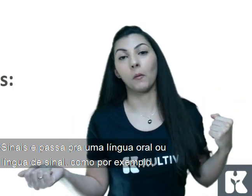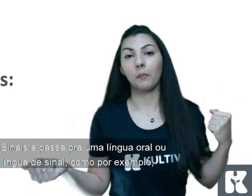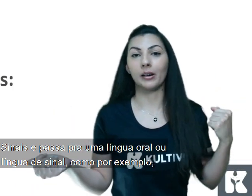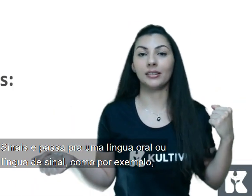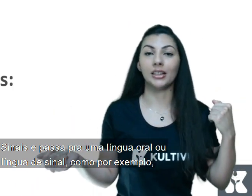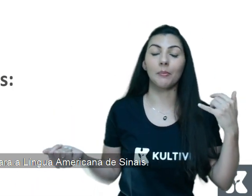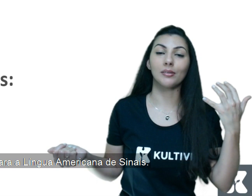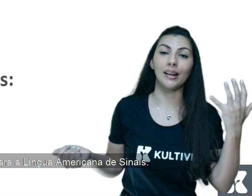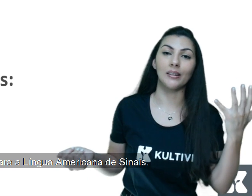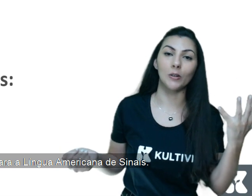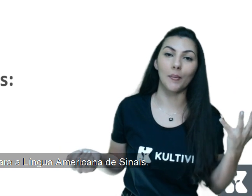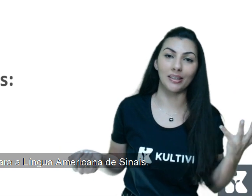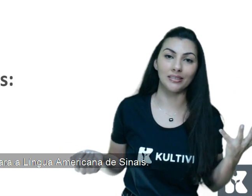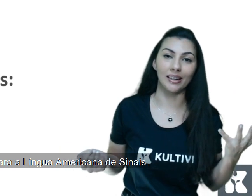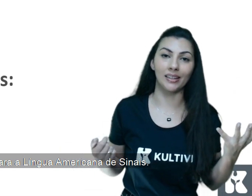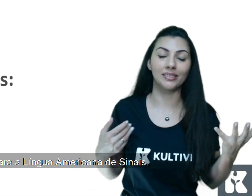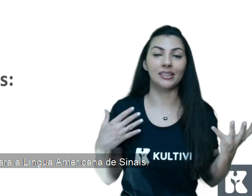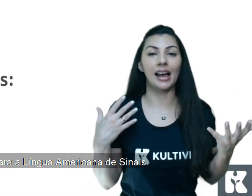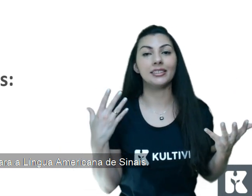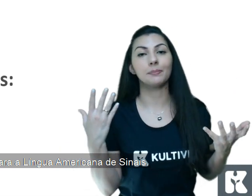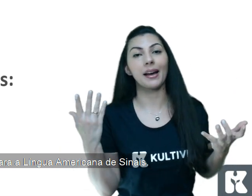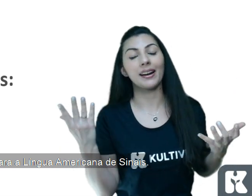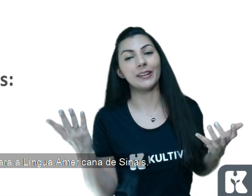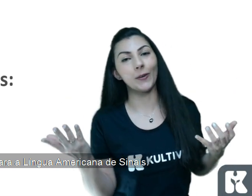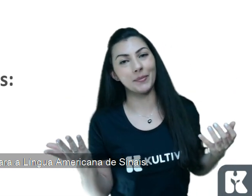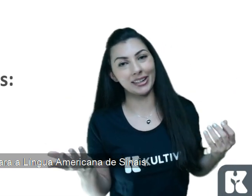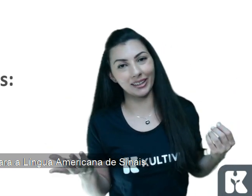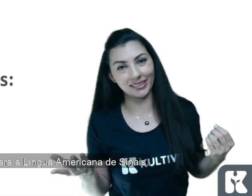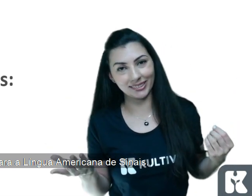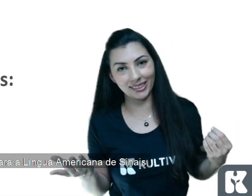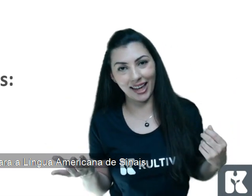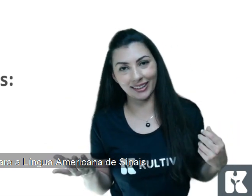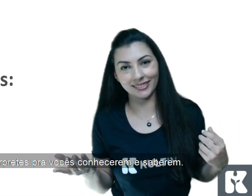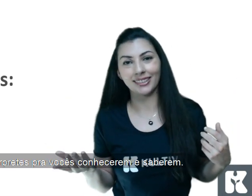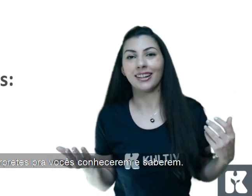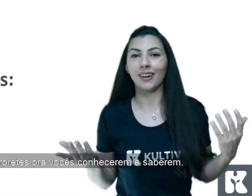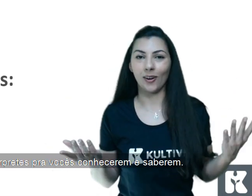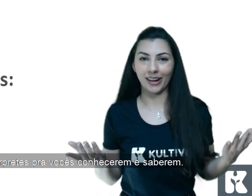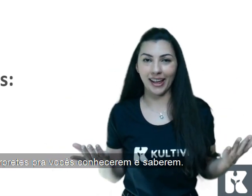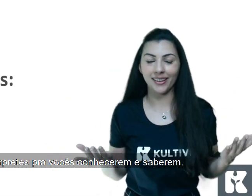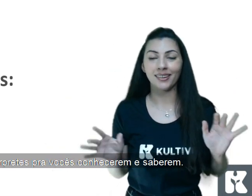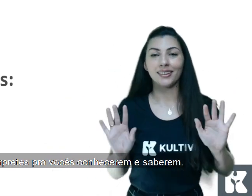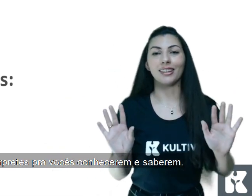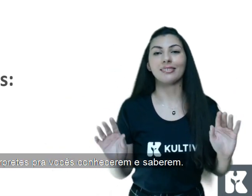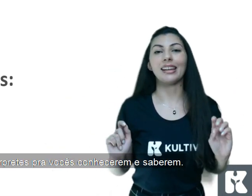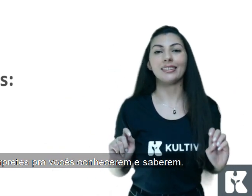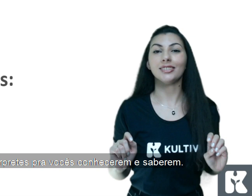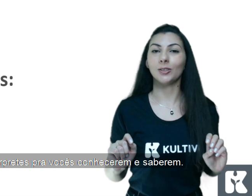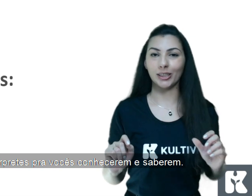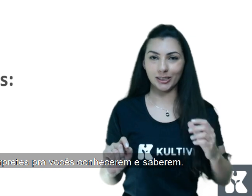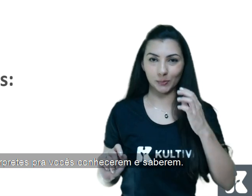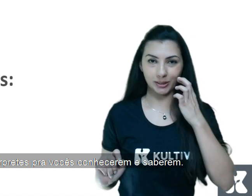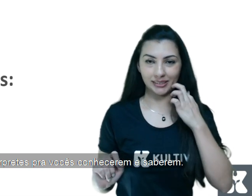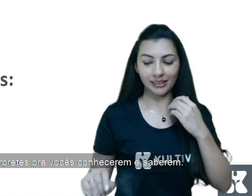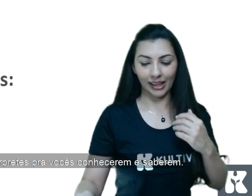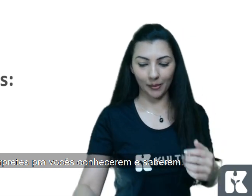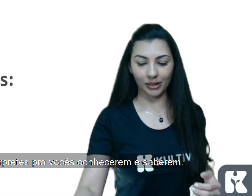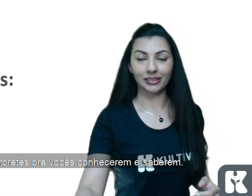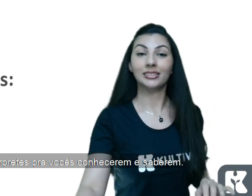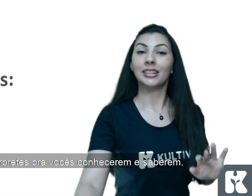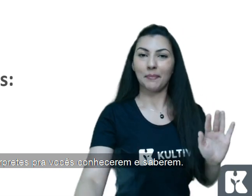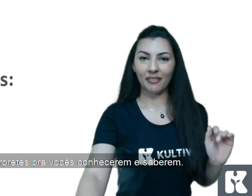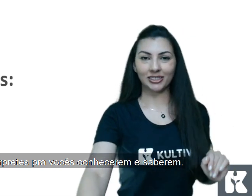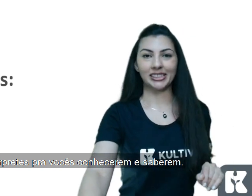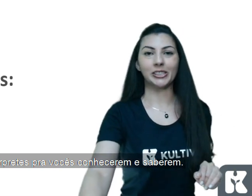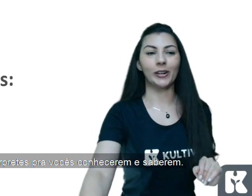sinal, como, por exemplo, da língua brasileira de sinais para a língua americana de sinais, ok? Então, tem esses dois tipos de